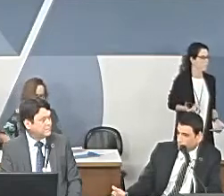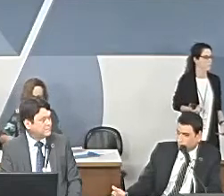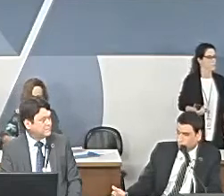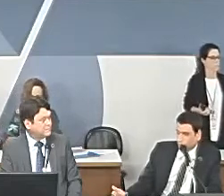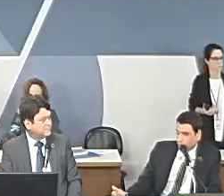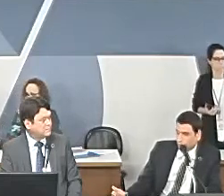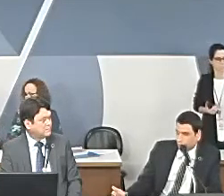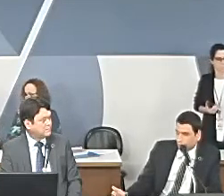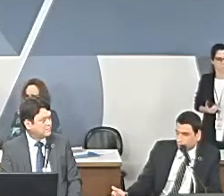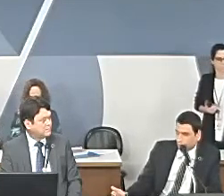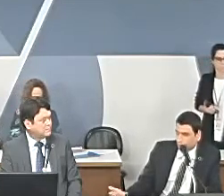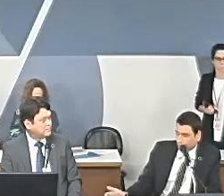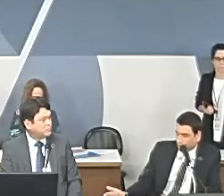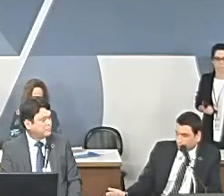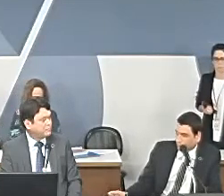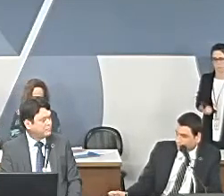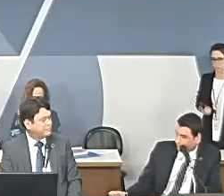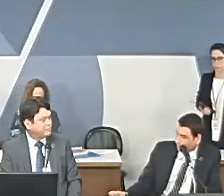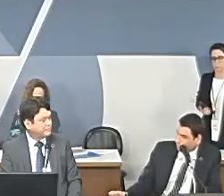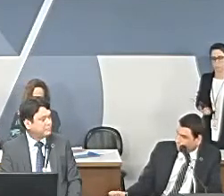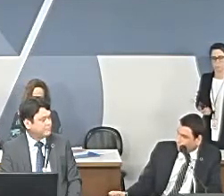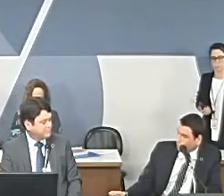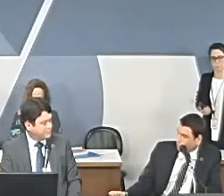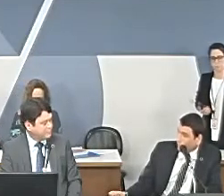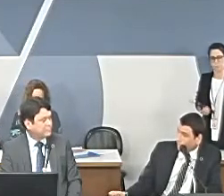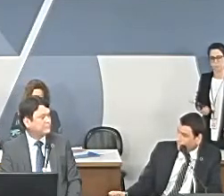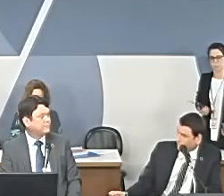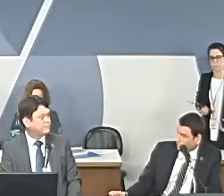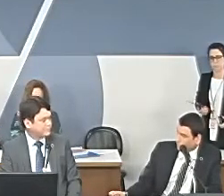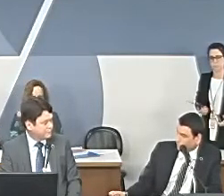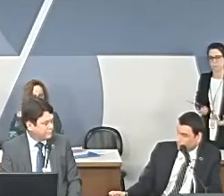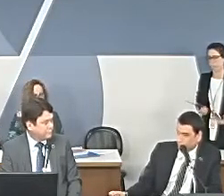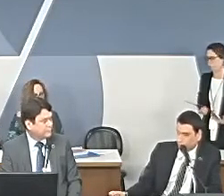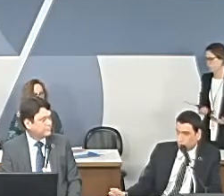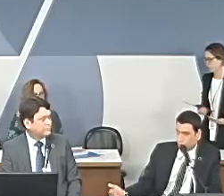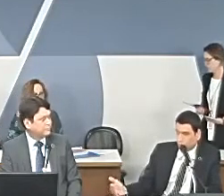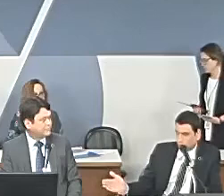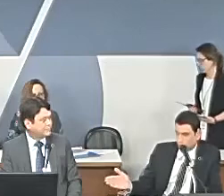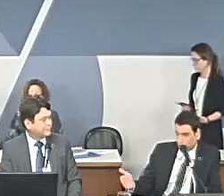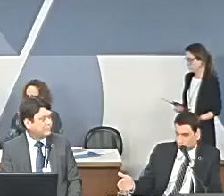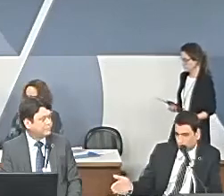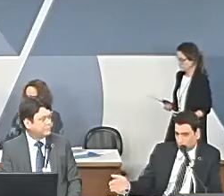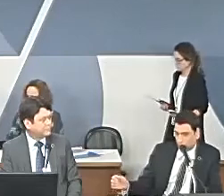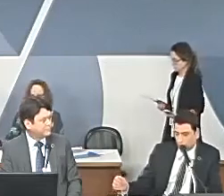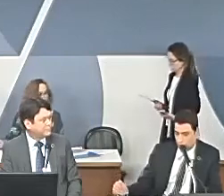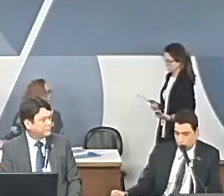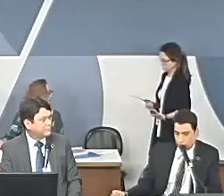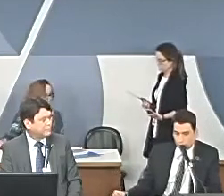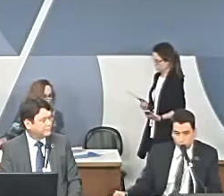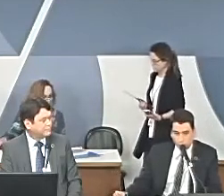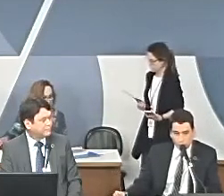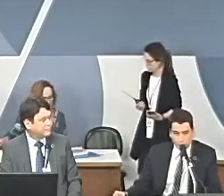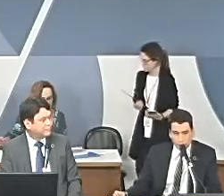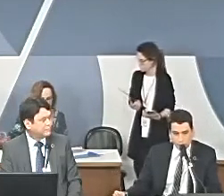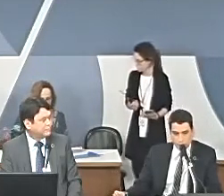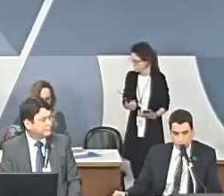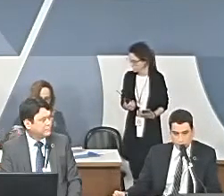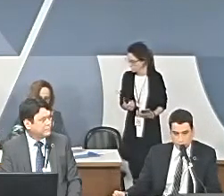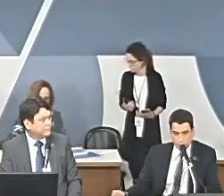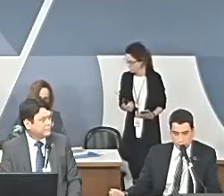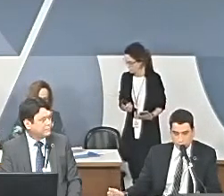porque a cada dia que passa a gente se surpreende mais né então as ligou a gente falou na na audiência pública